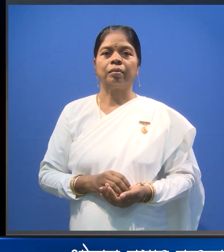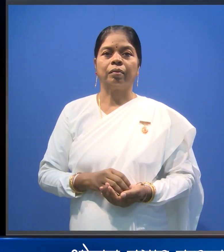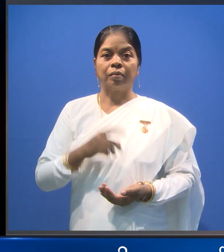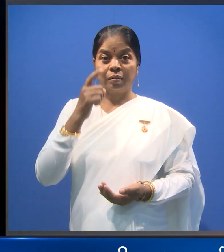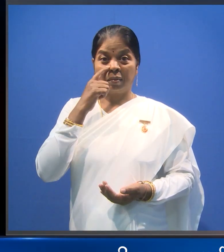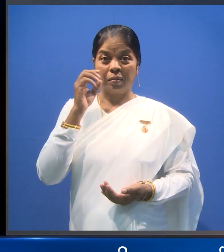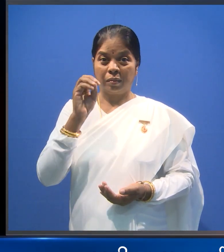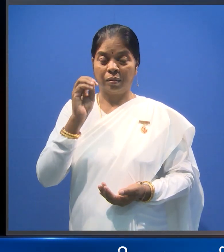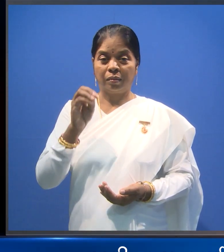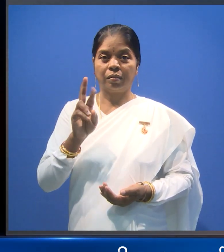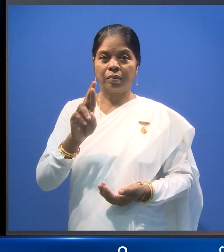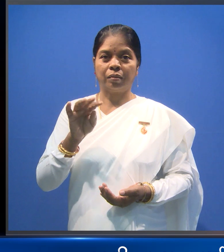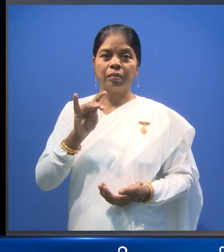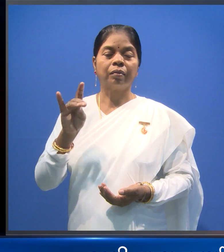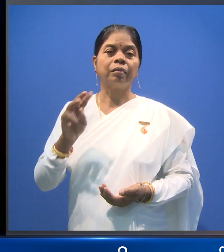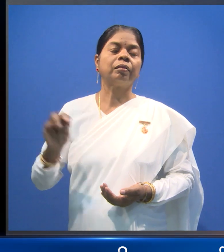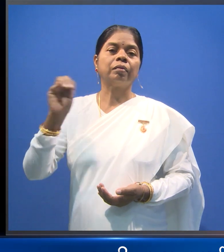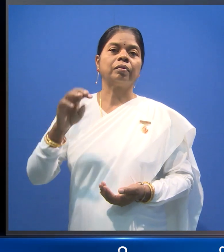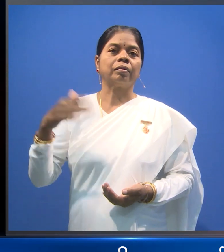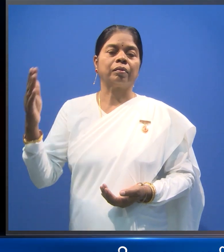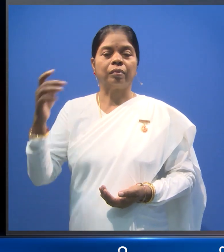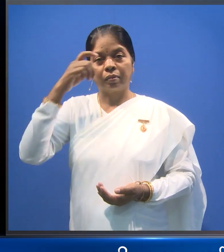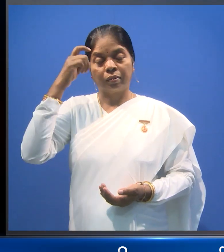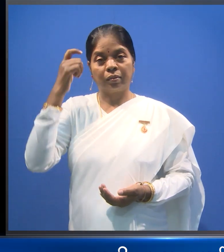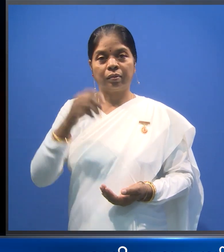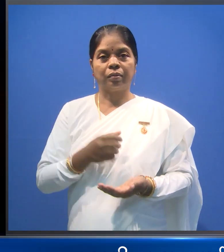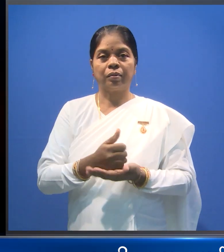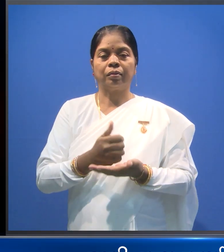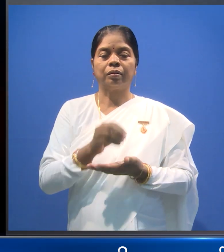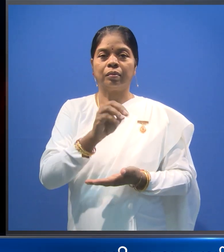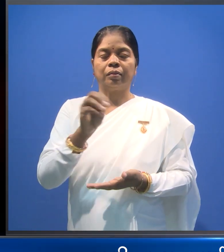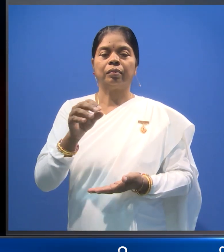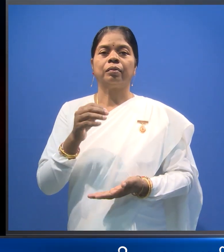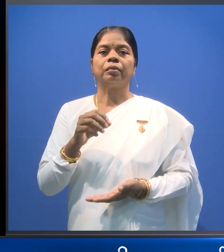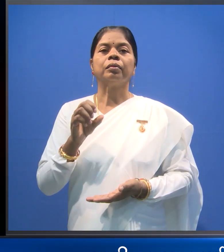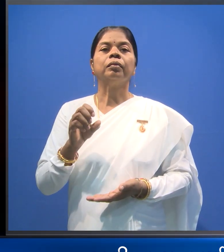आणि पत्नी रश्मी अन्य कार्यात सहयोग देत असे.